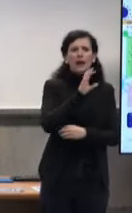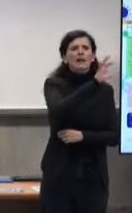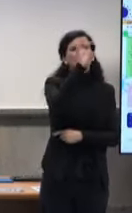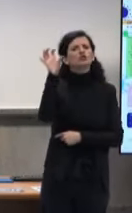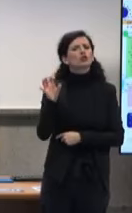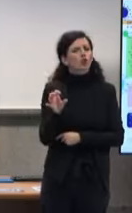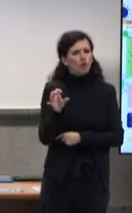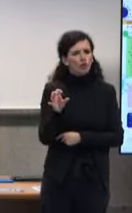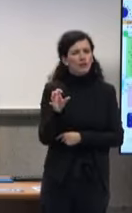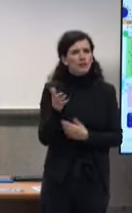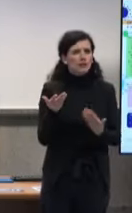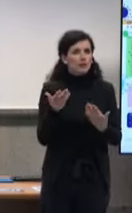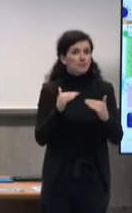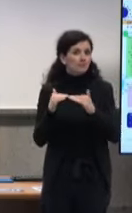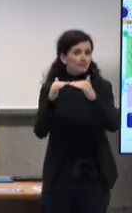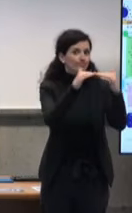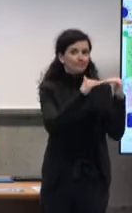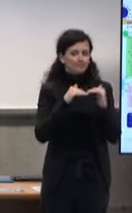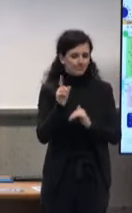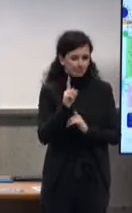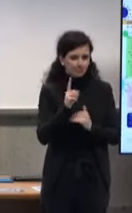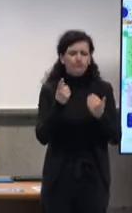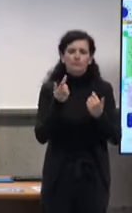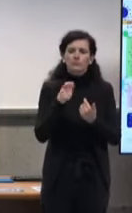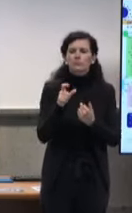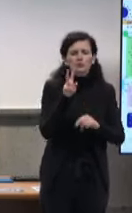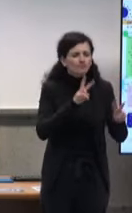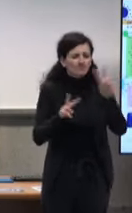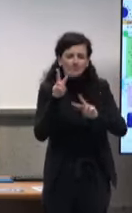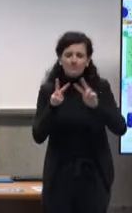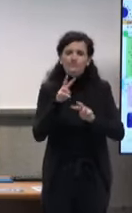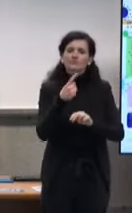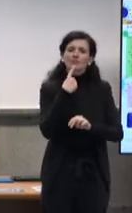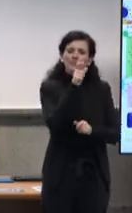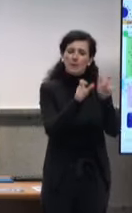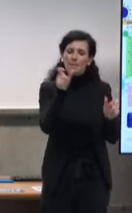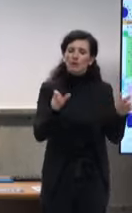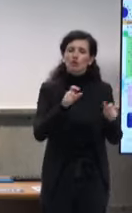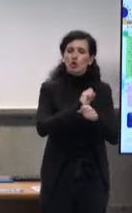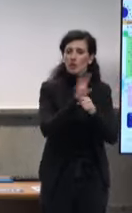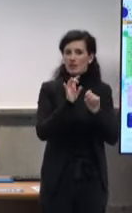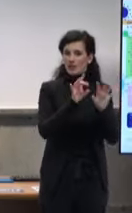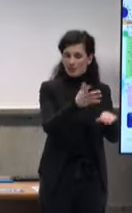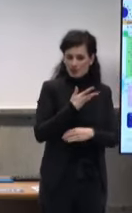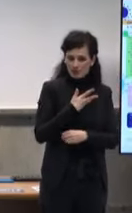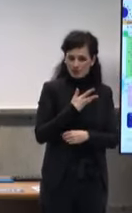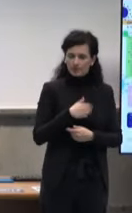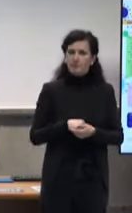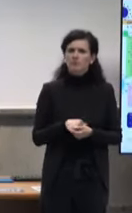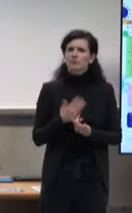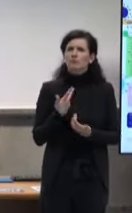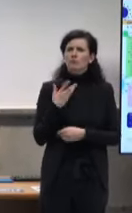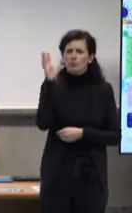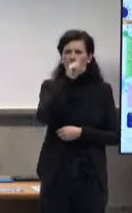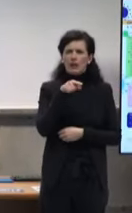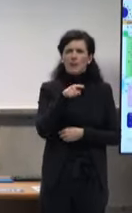maniera molto disomogenea in alcuni casi per la ricerca dei positivi credo che per capire l'effetto della dell'epidemia sia necessario avere